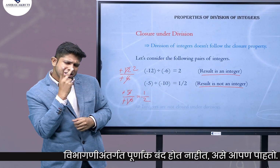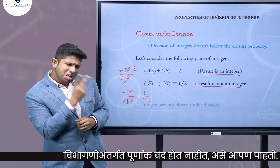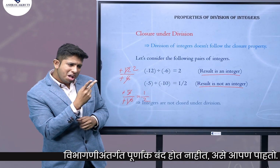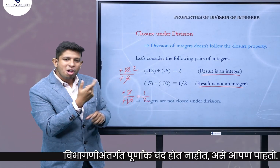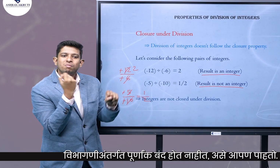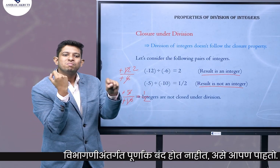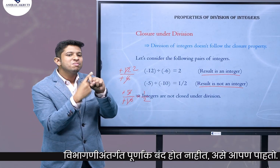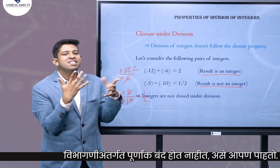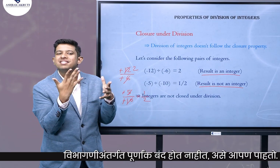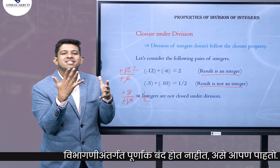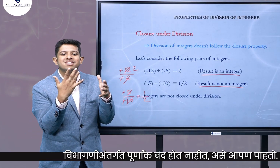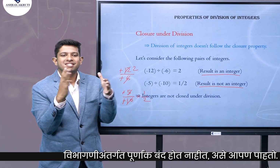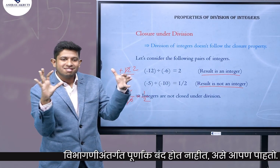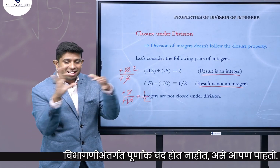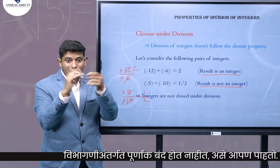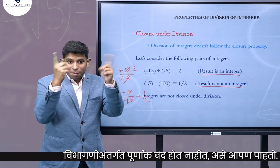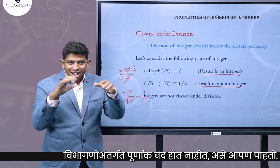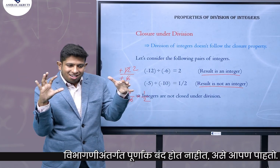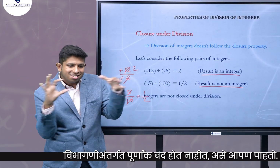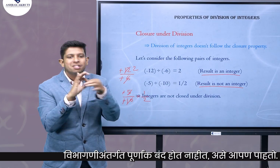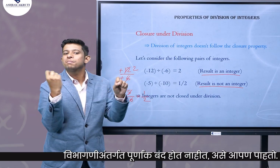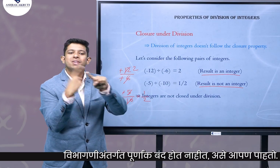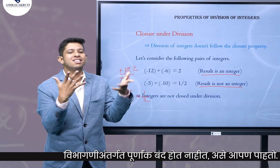विभागणी अंतर्गत पूर्णांक बंद होत नाही असे आपण पाहतो.